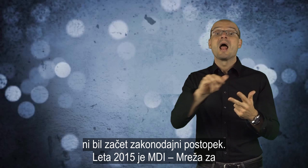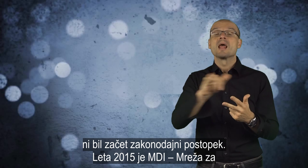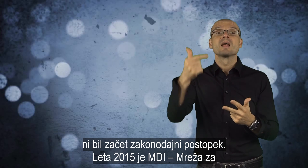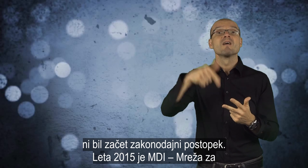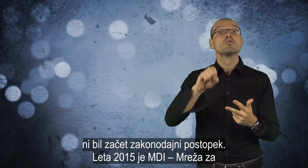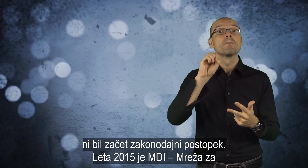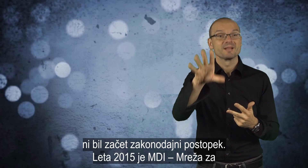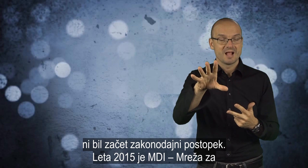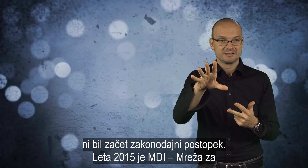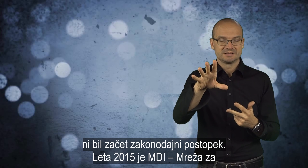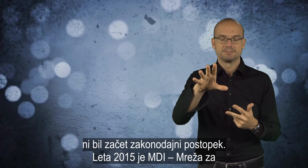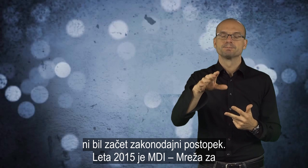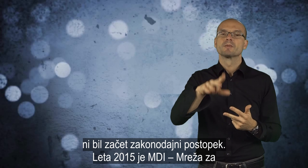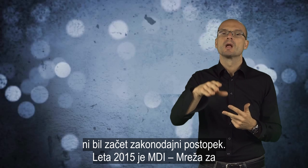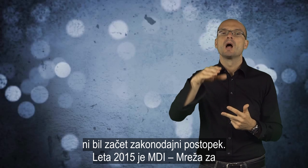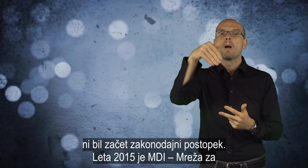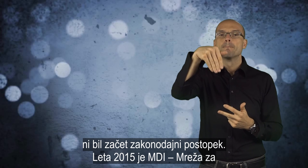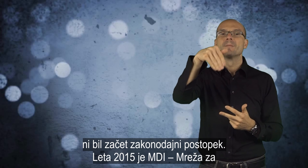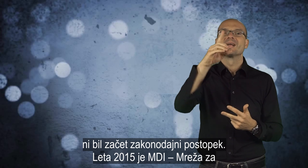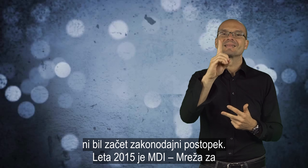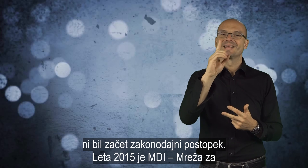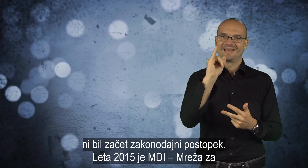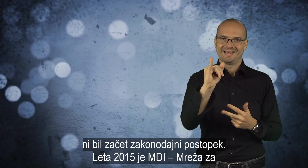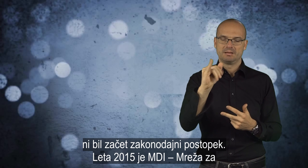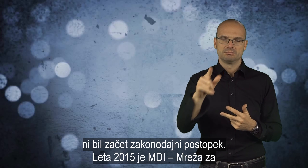Leta 2015 je MDI, mreža za